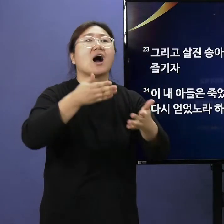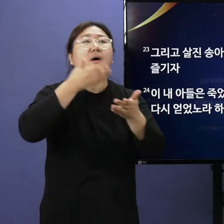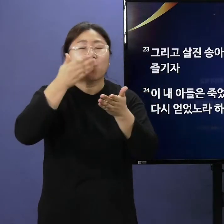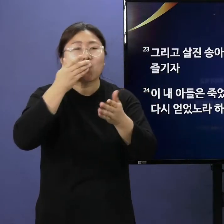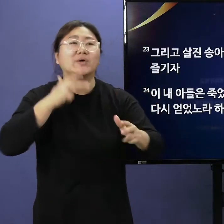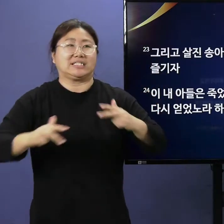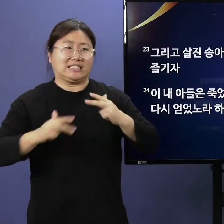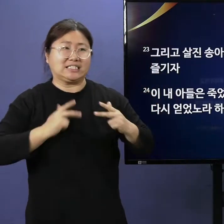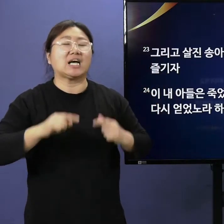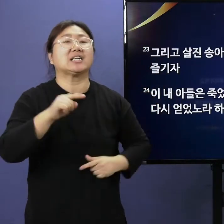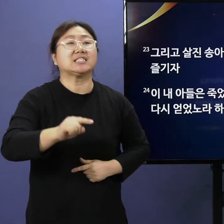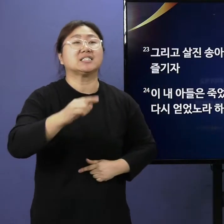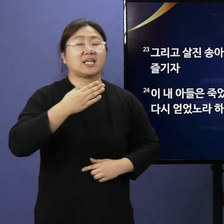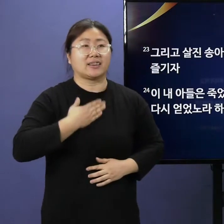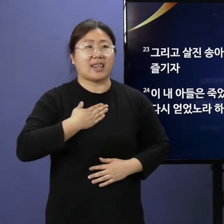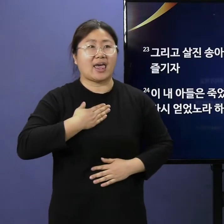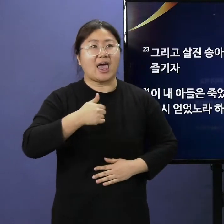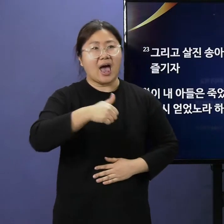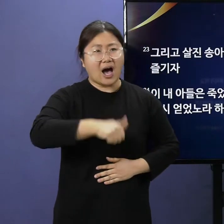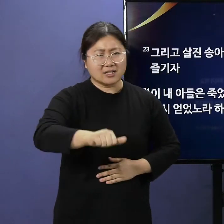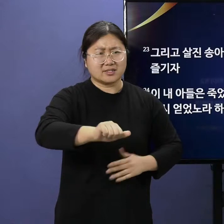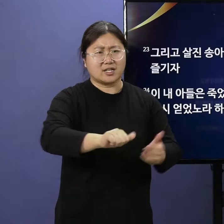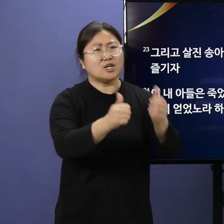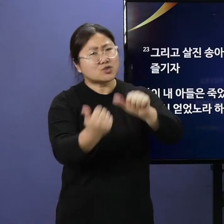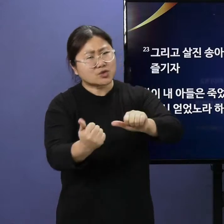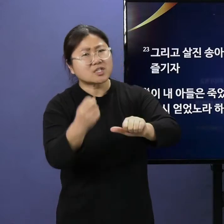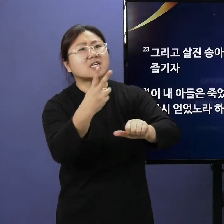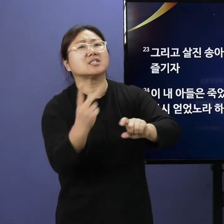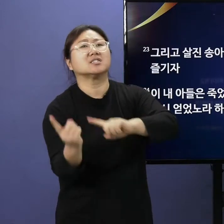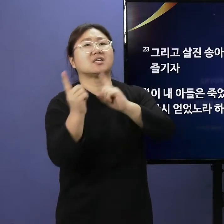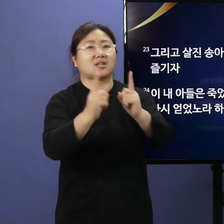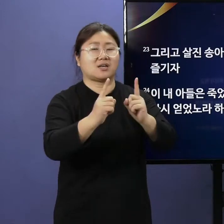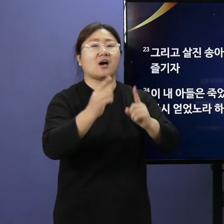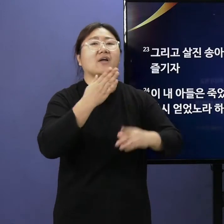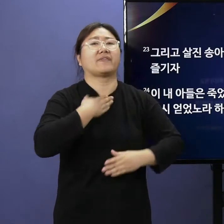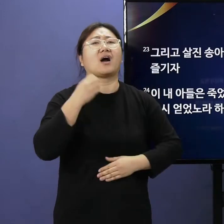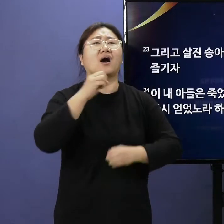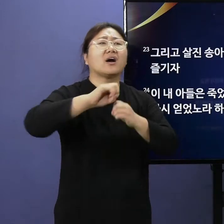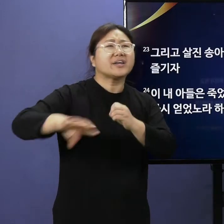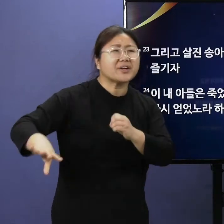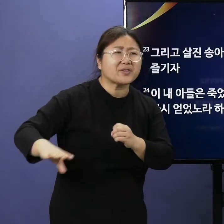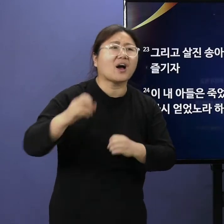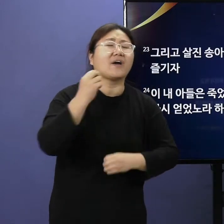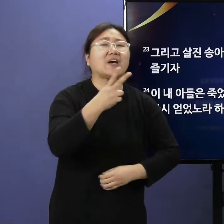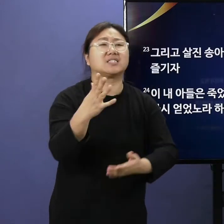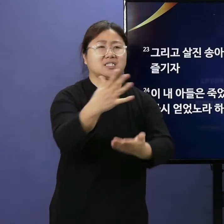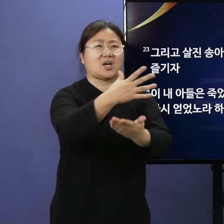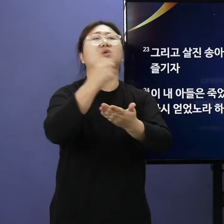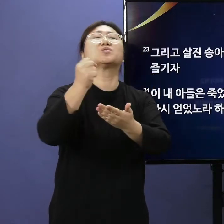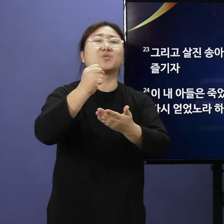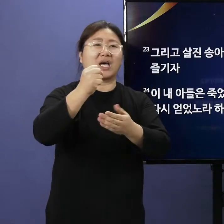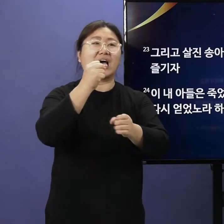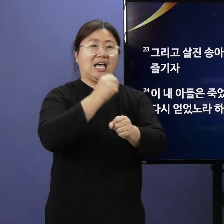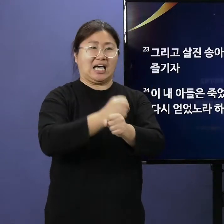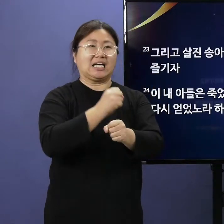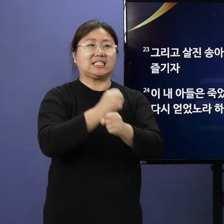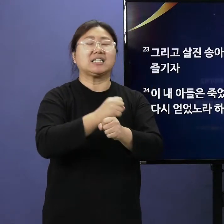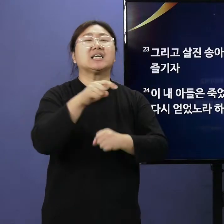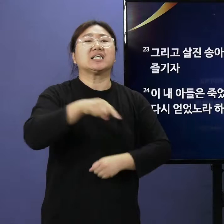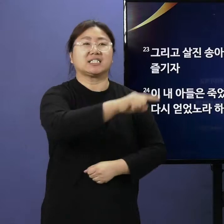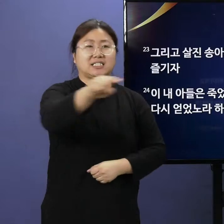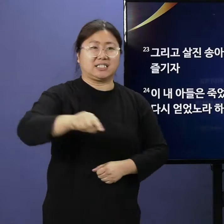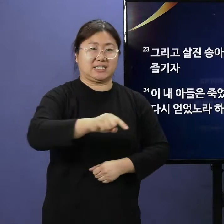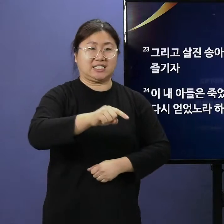읽겠습니다. 이 내 아들은 죽었다가 다시 살아났으며 내가 잃었다가 다시 얻었노라 하니